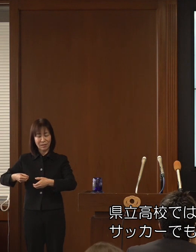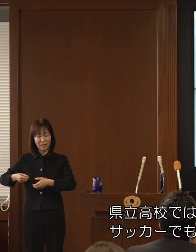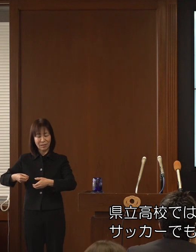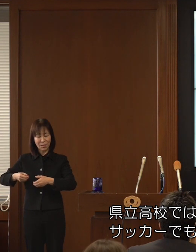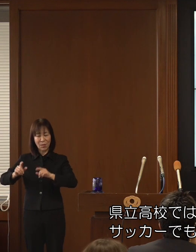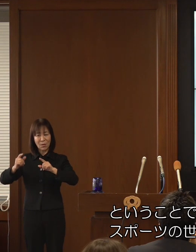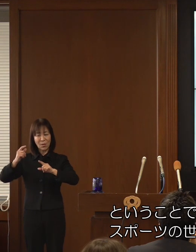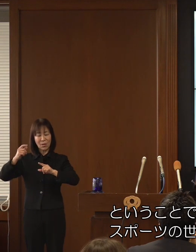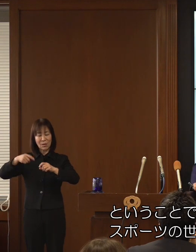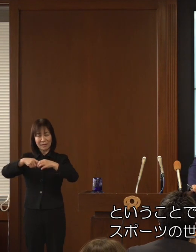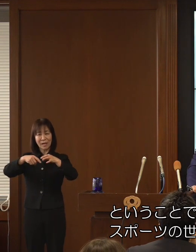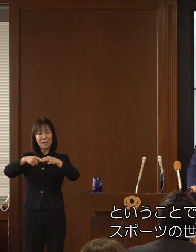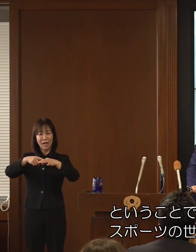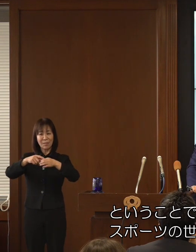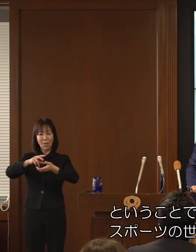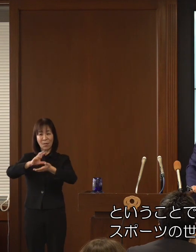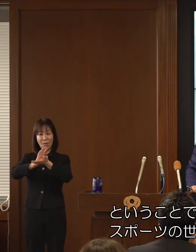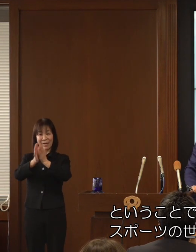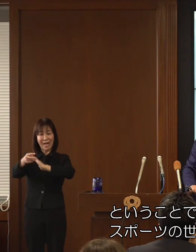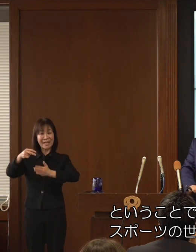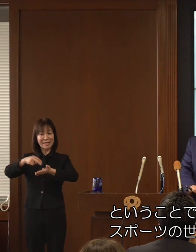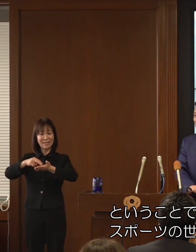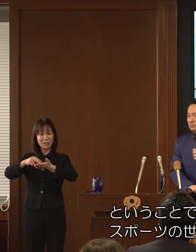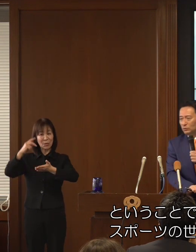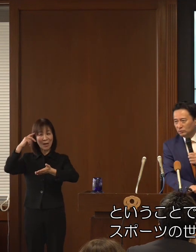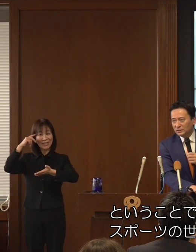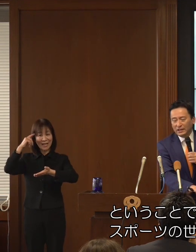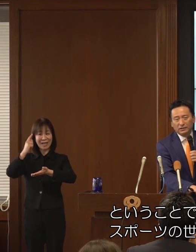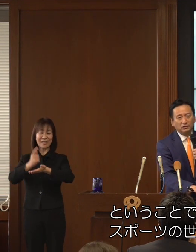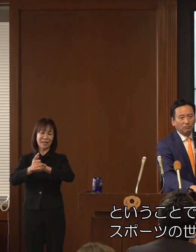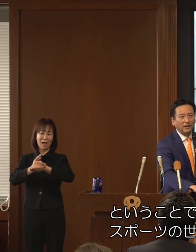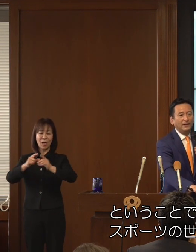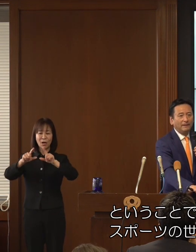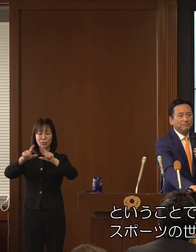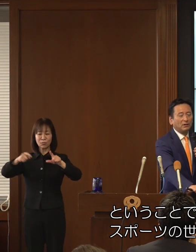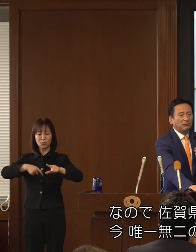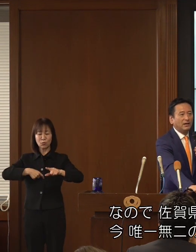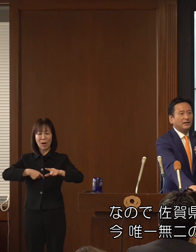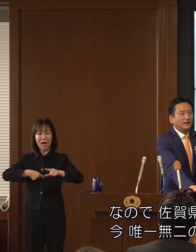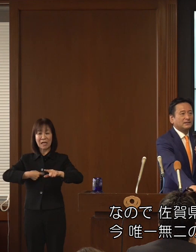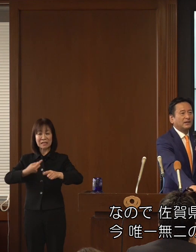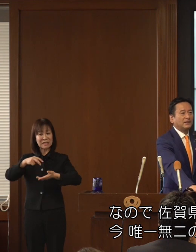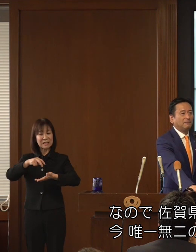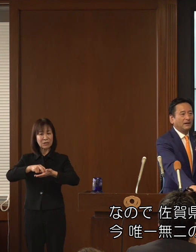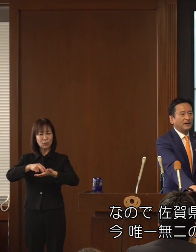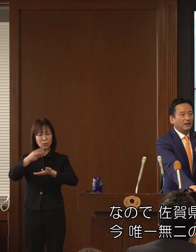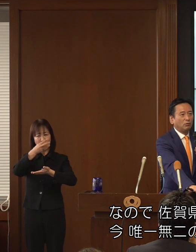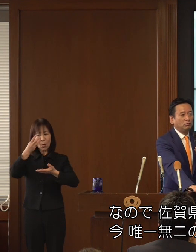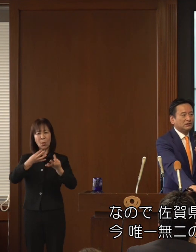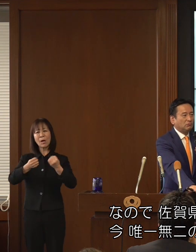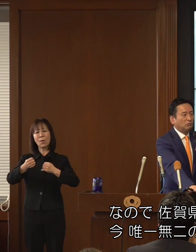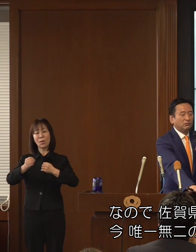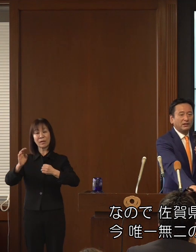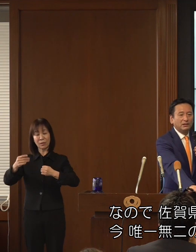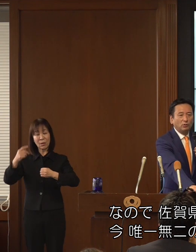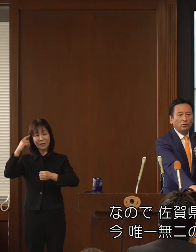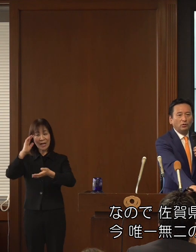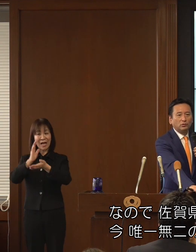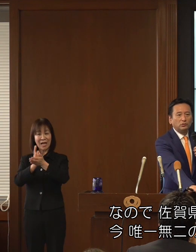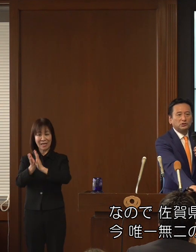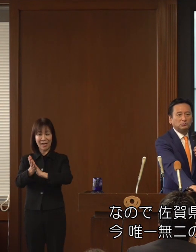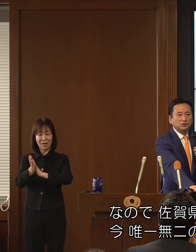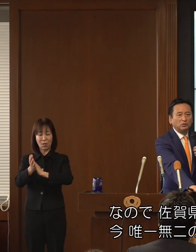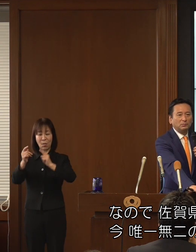は佐賀東だけということで、まあ、ほとんど私立なわけですね、スポーツの世界っていうのは。なので、佐賀県は公立高校であっ